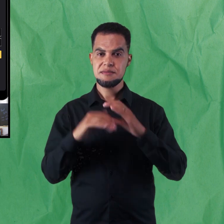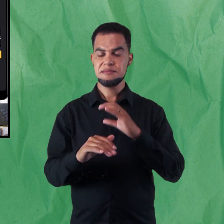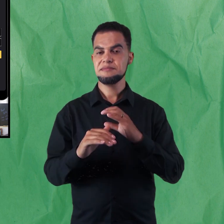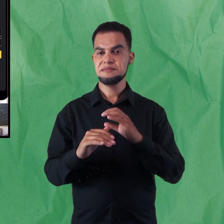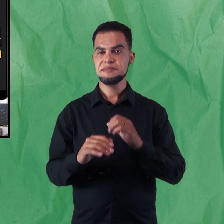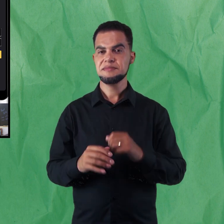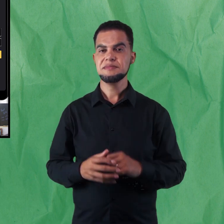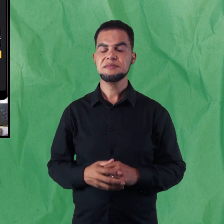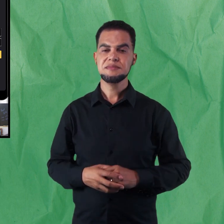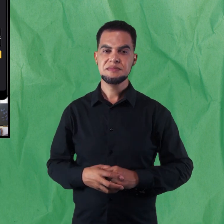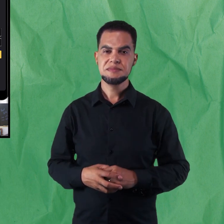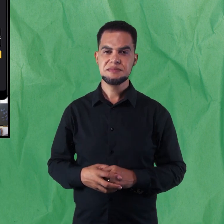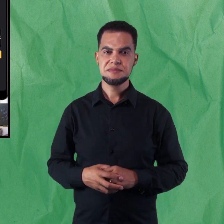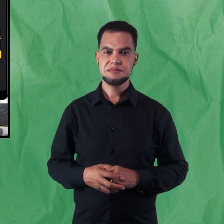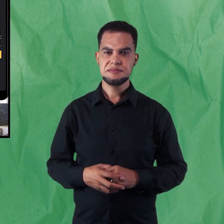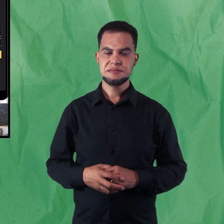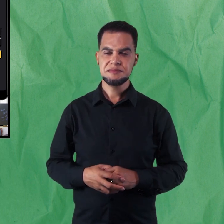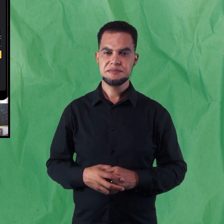e-mail